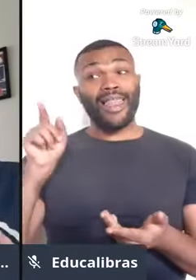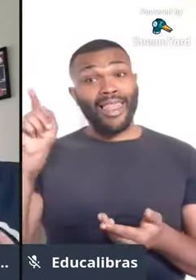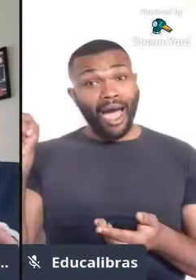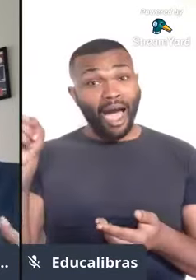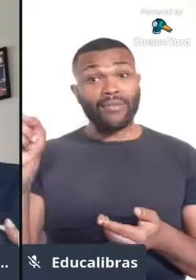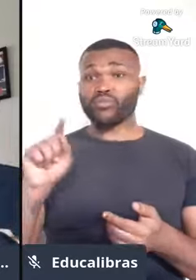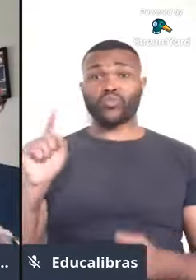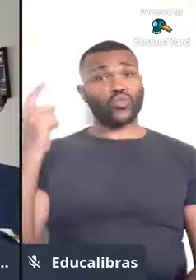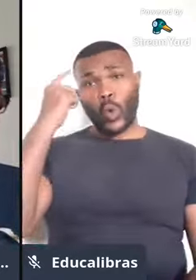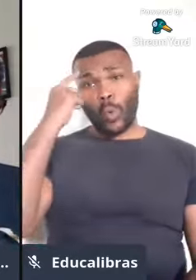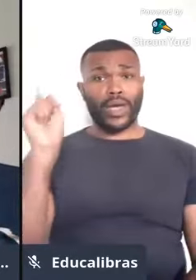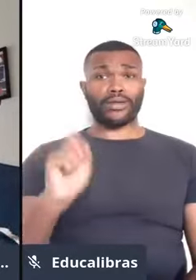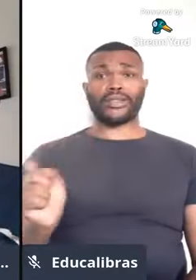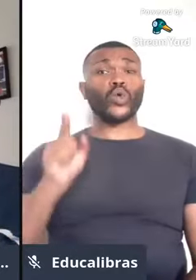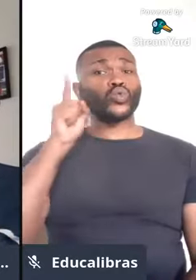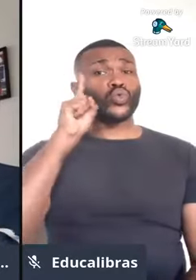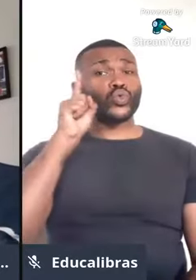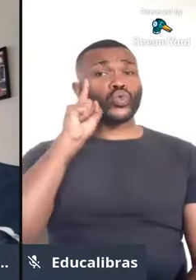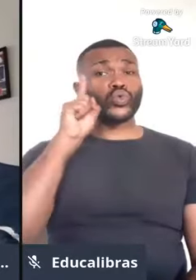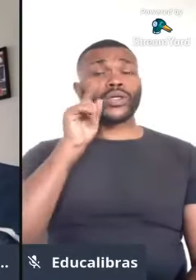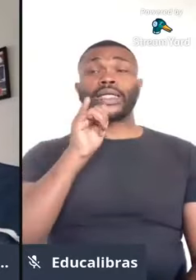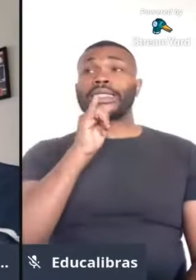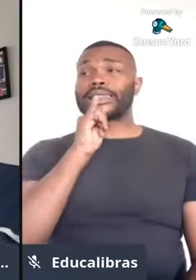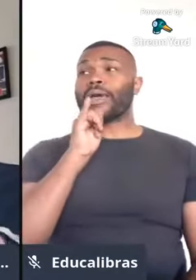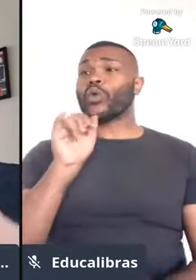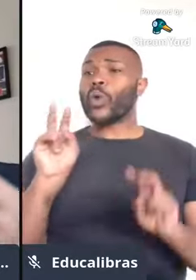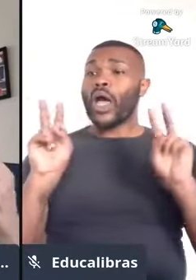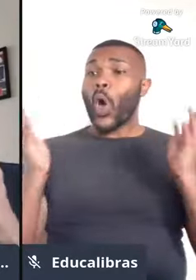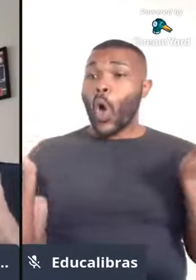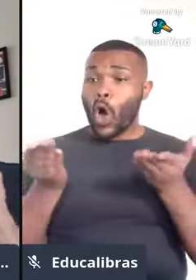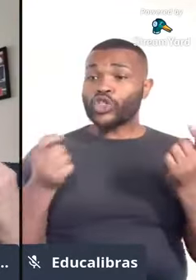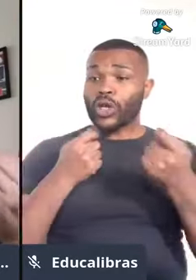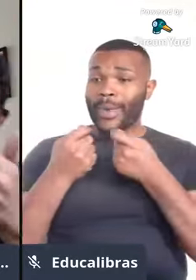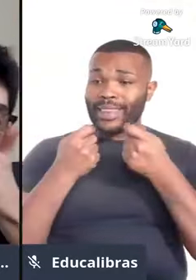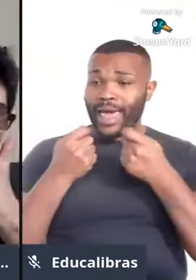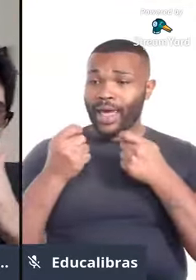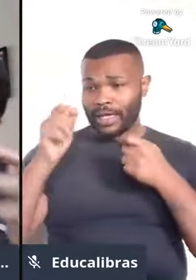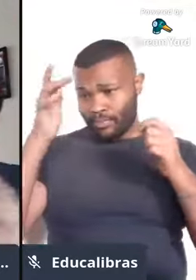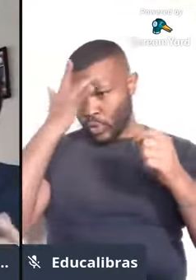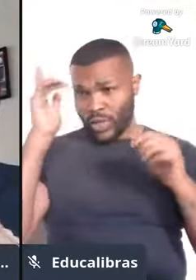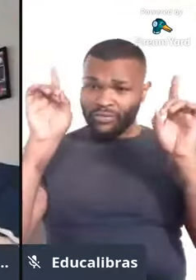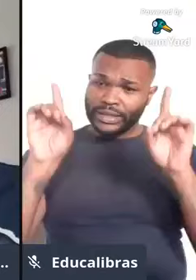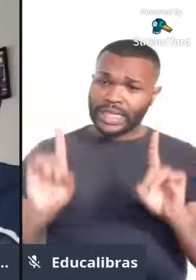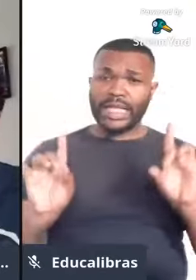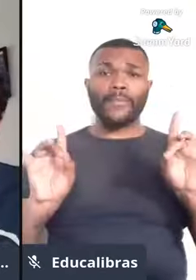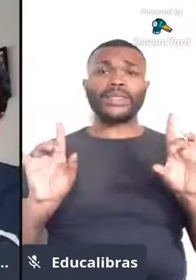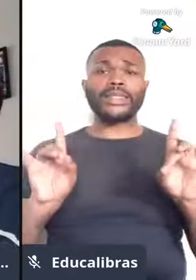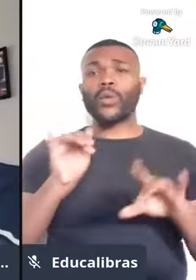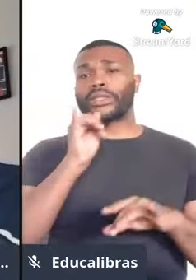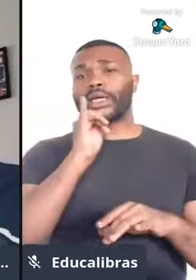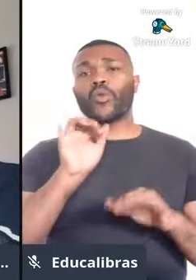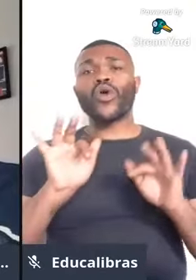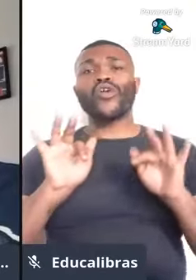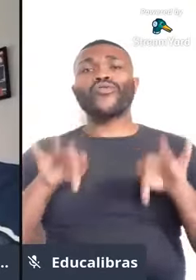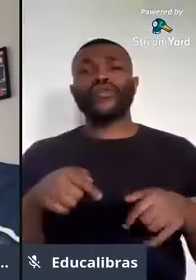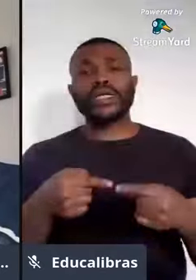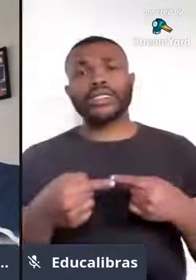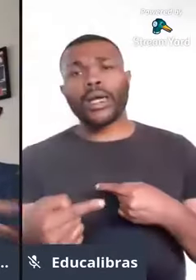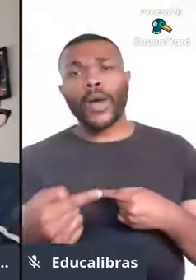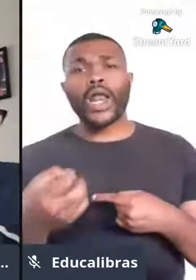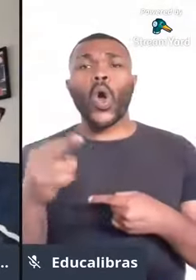da pessoa com deficiência é sempre uma matéria especial. Uma matéria de fim de semana, ou algum factual que aconteceu,